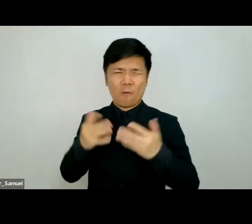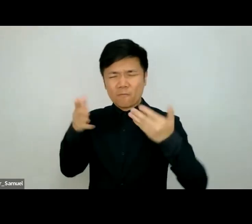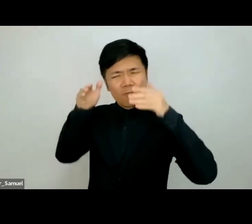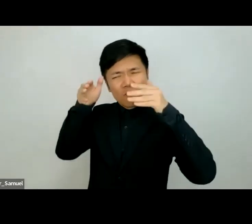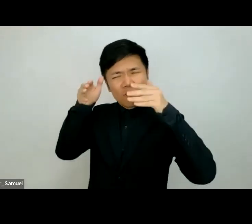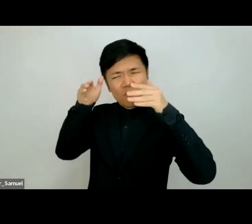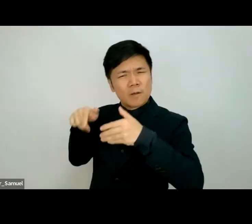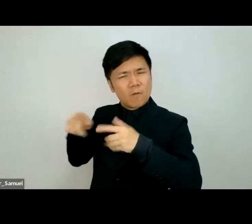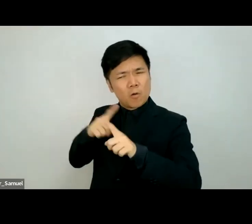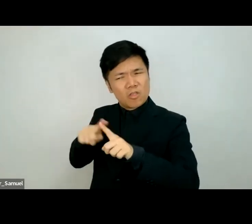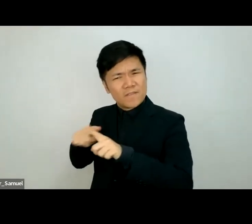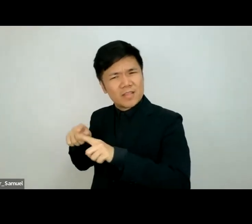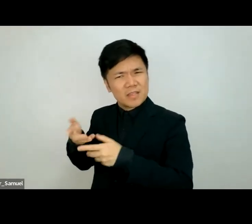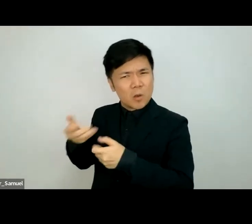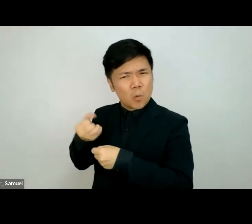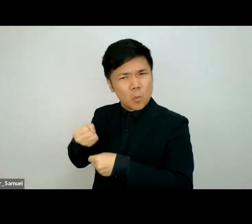en faisant